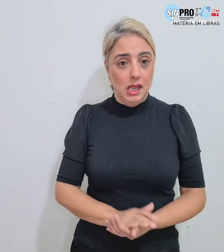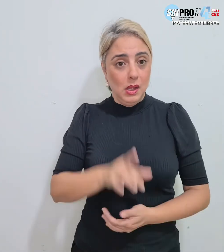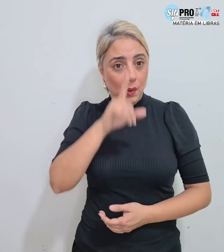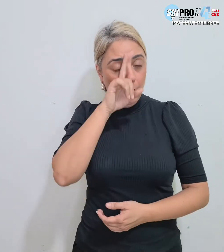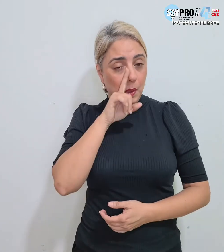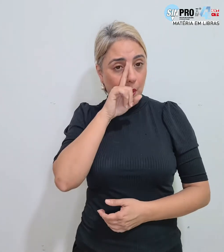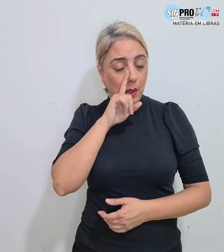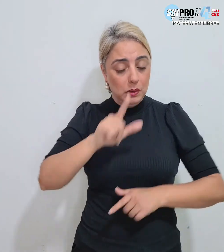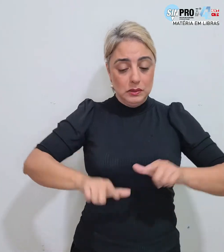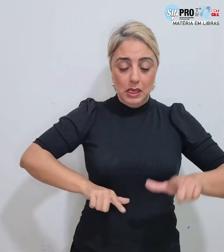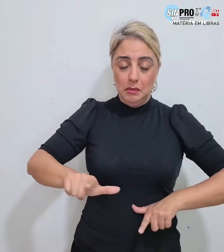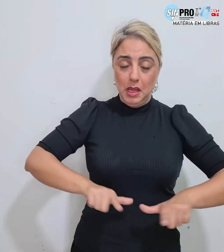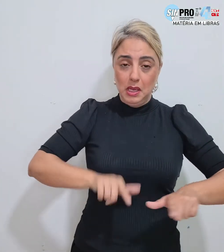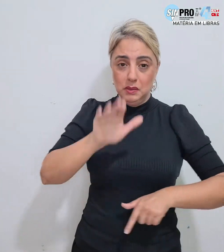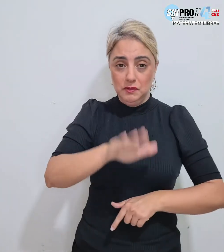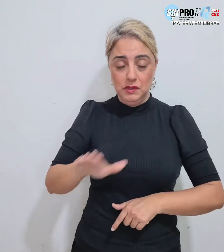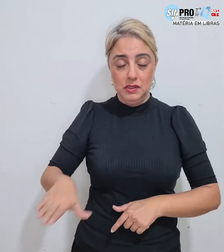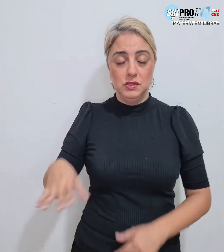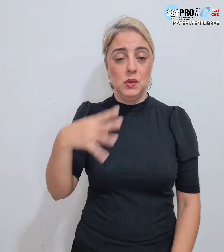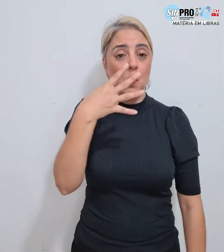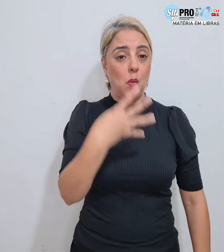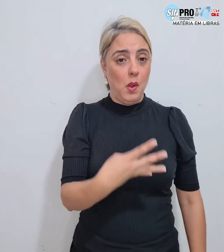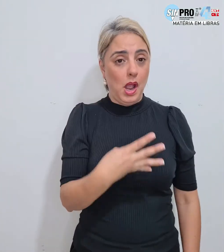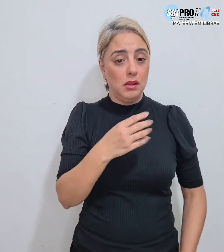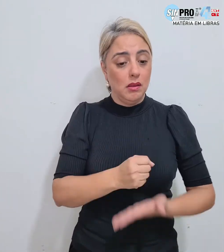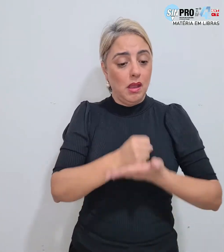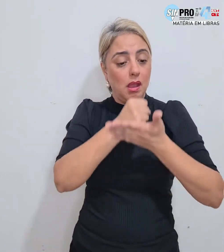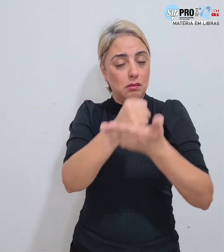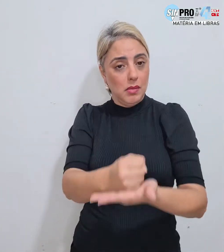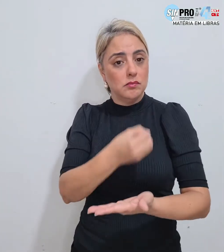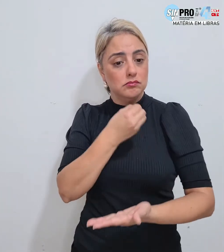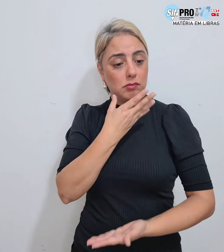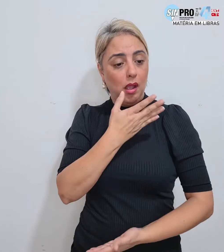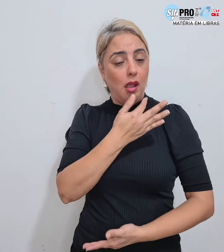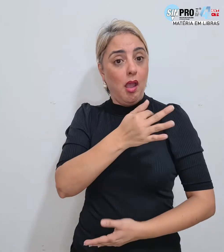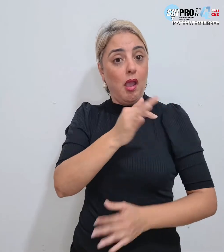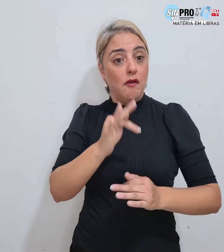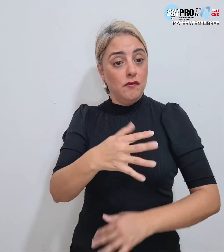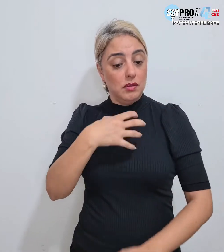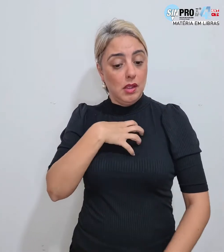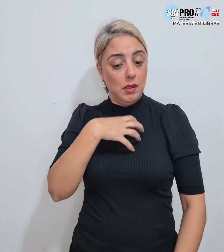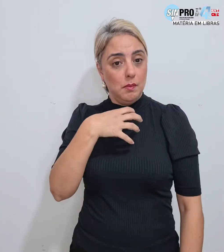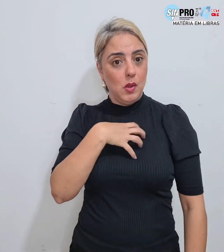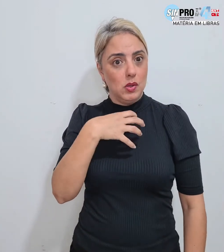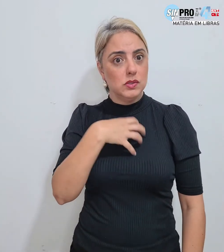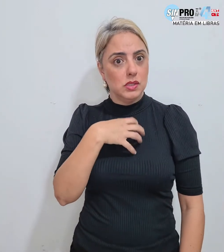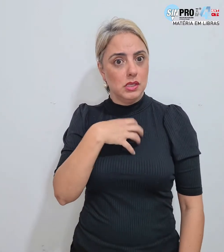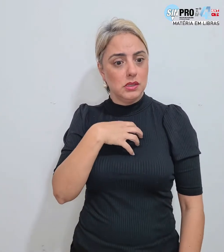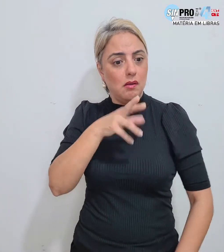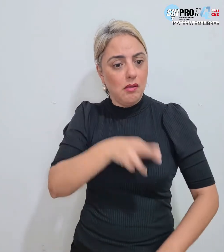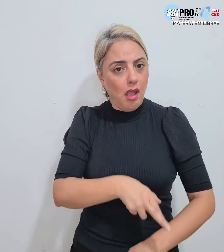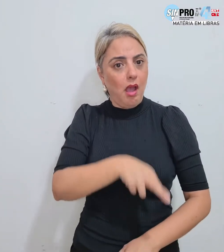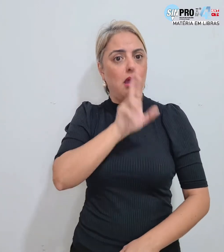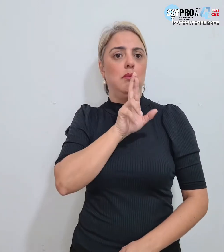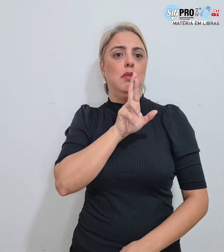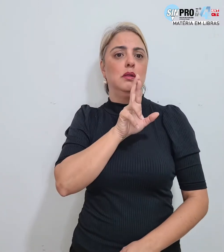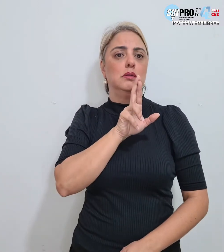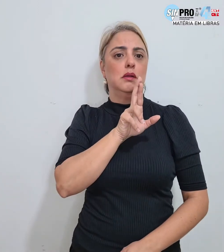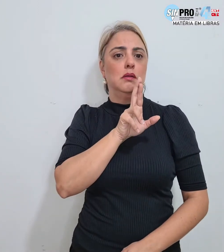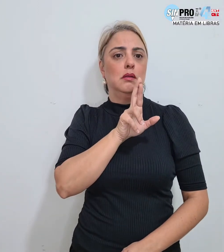risco do trabalho infantil. 4. Apoiar o bem-estar físico e emocional e a recuperação. Devem